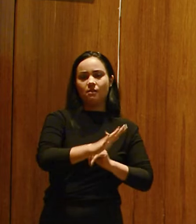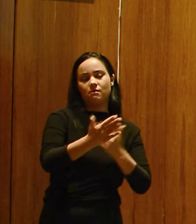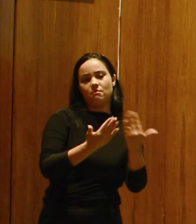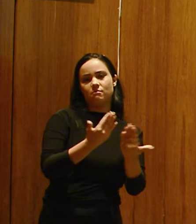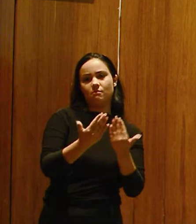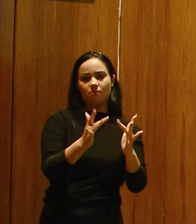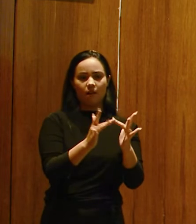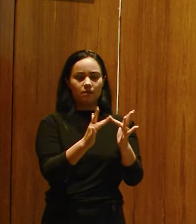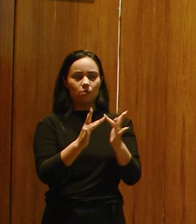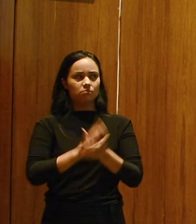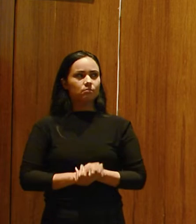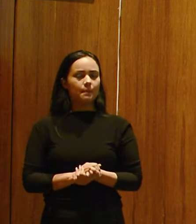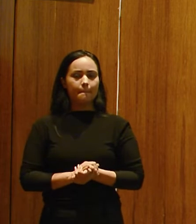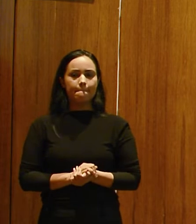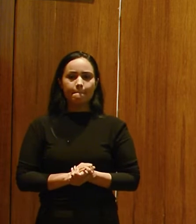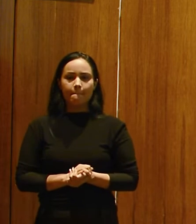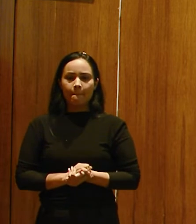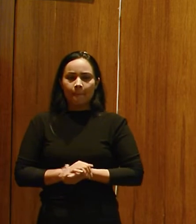intervenção.